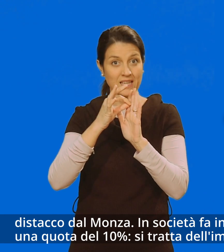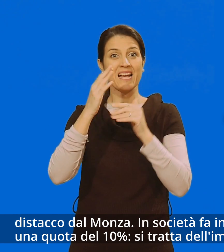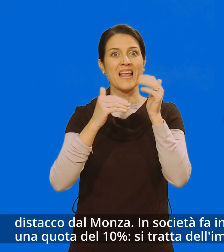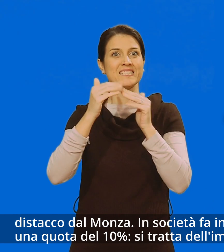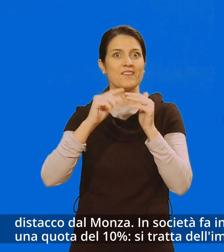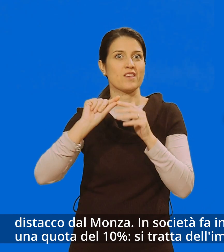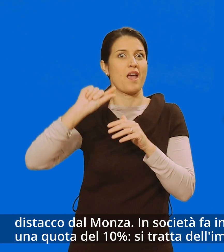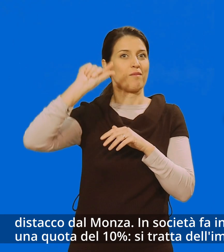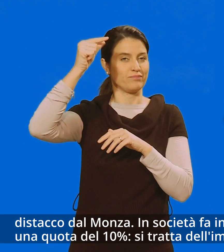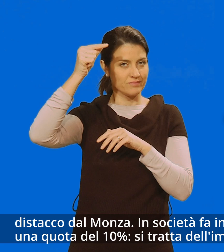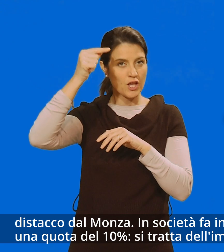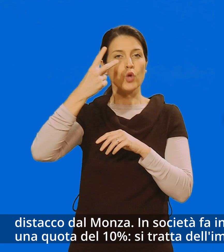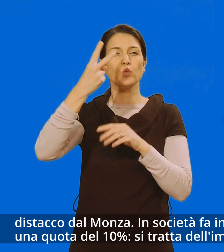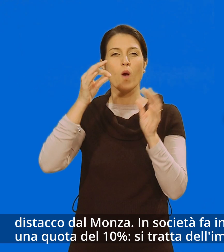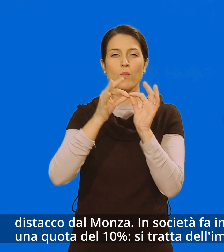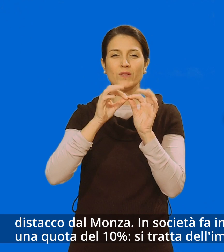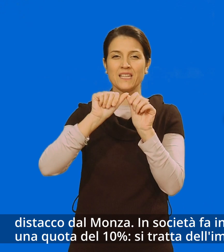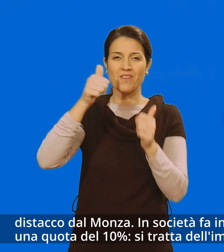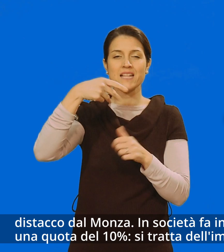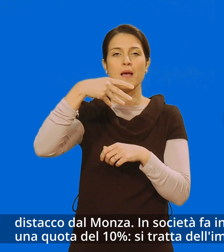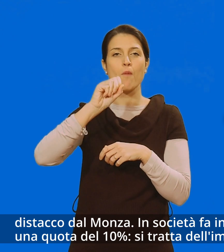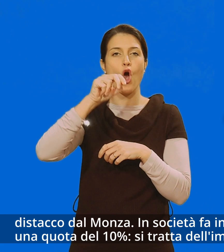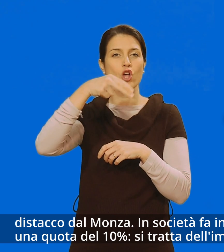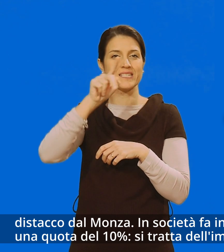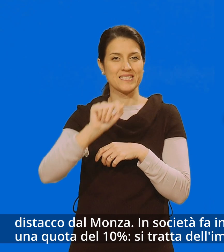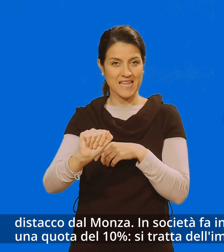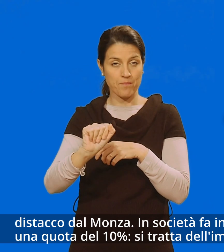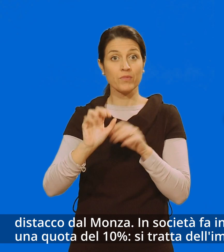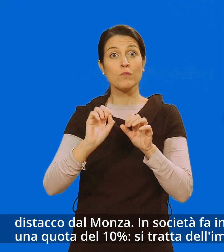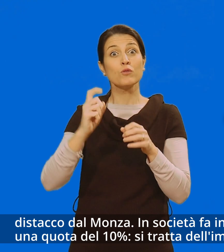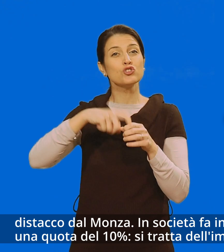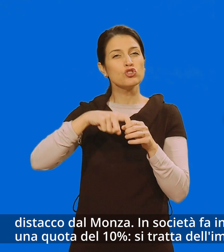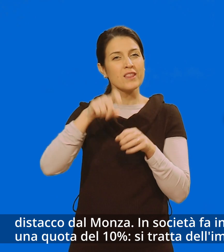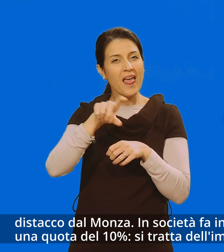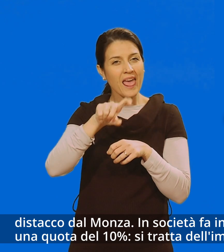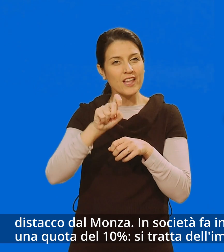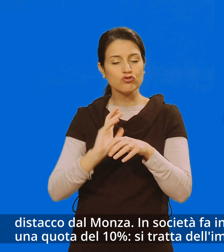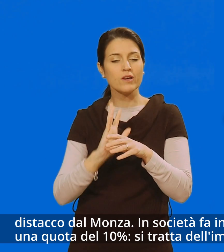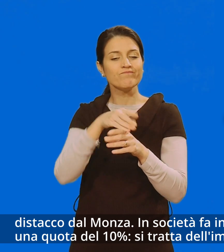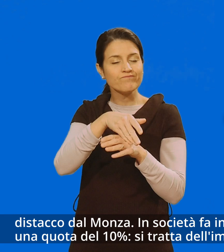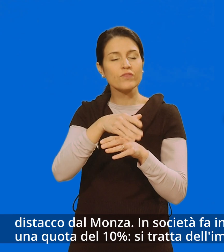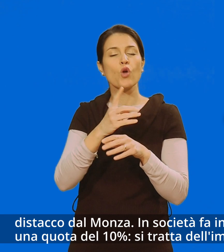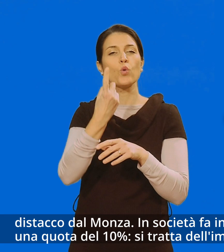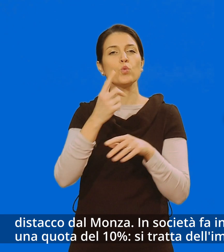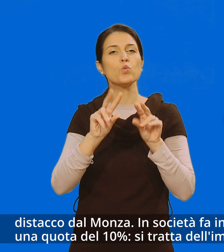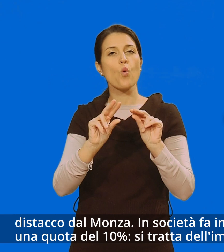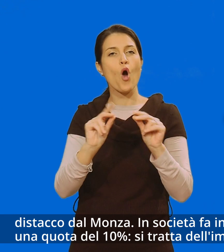monza in società fa ingresso nuovo socio con una quota del 10 per cento si tratta dell'imprenditore